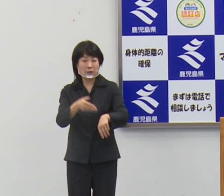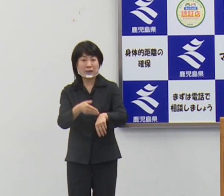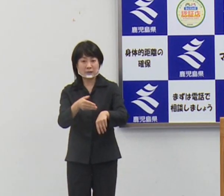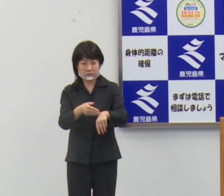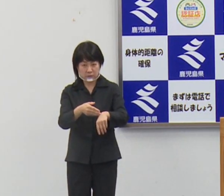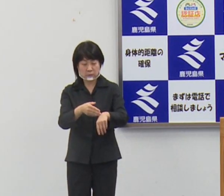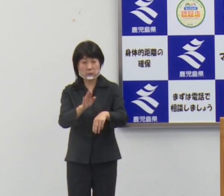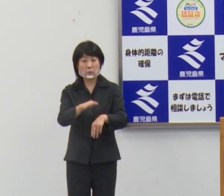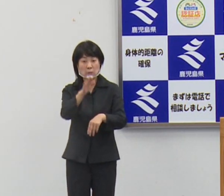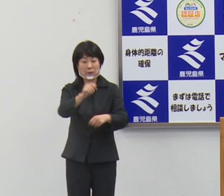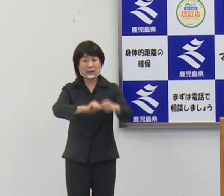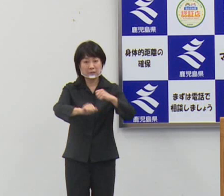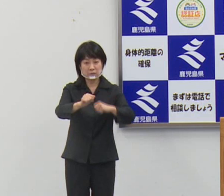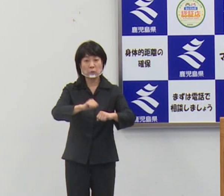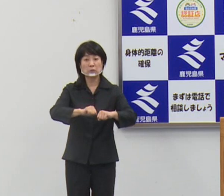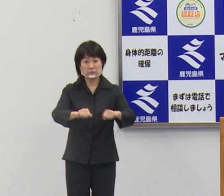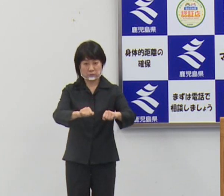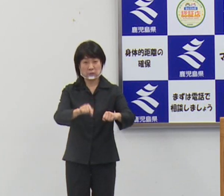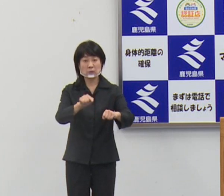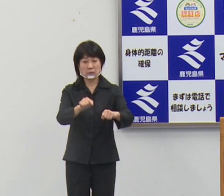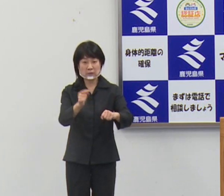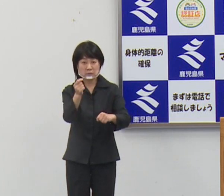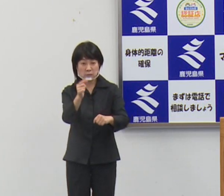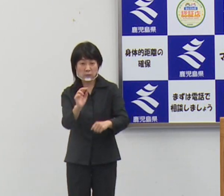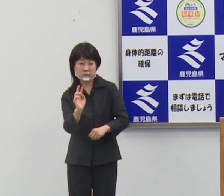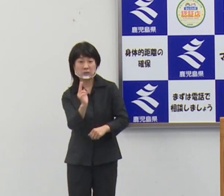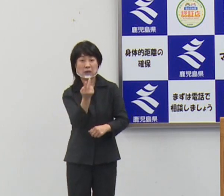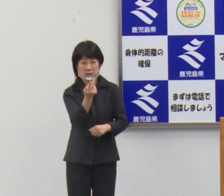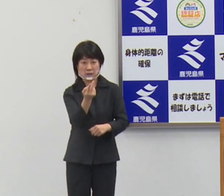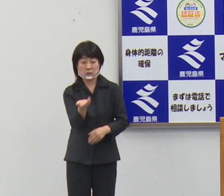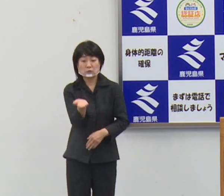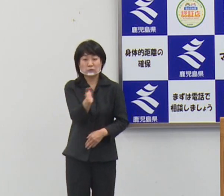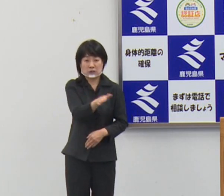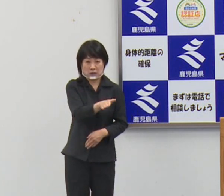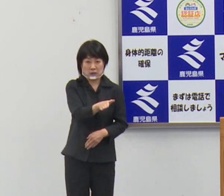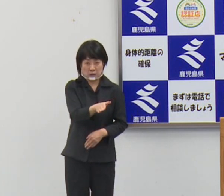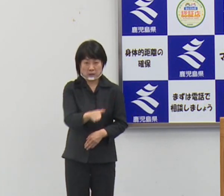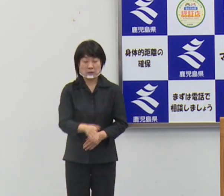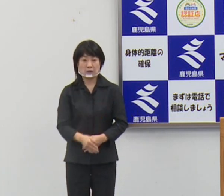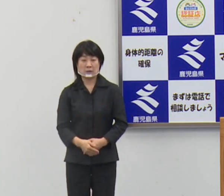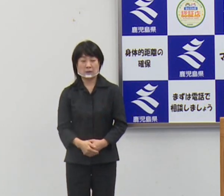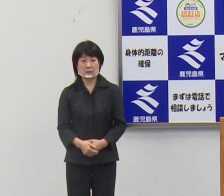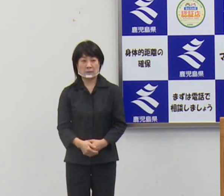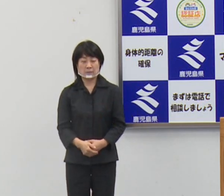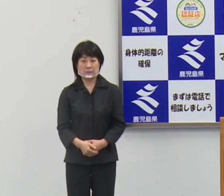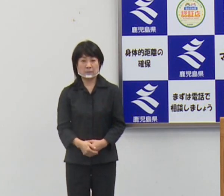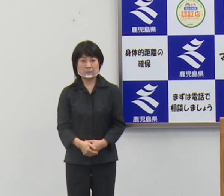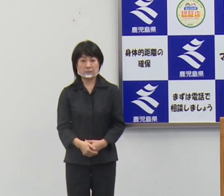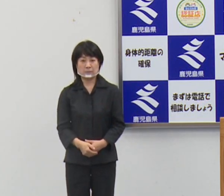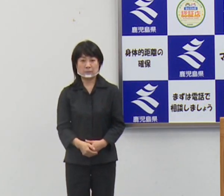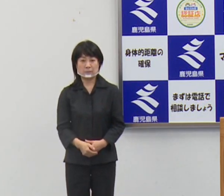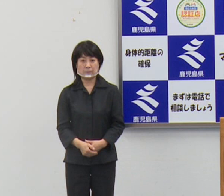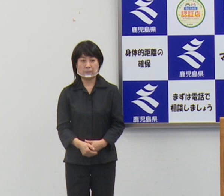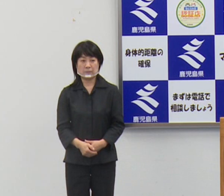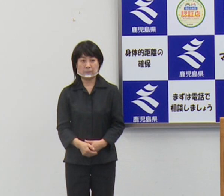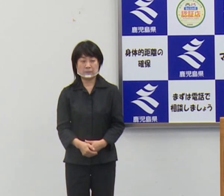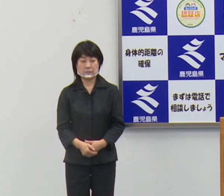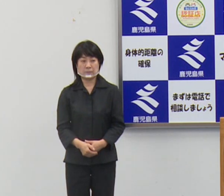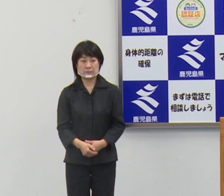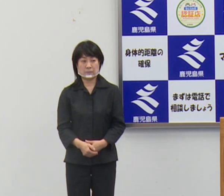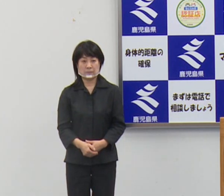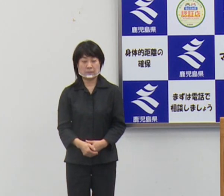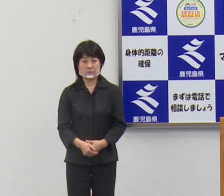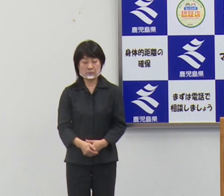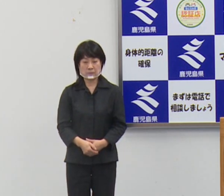まあ、する活動するというようなことが追加をしたくらいだったというふうに思っております。 はい、分